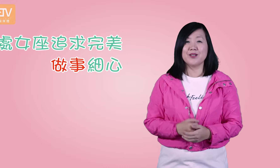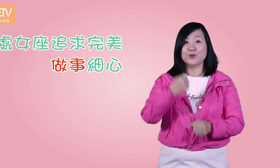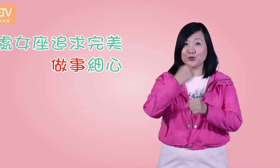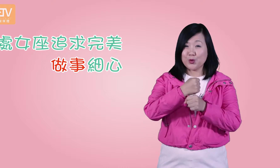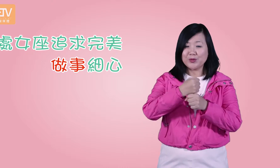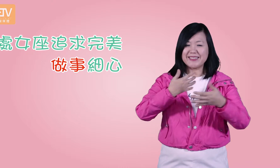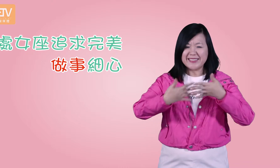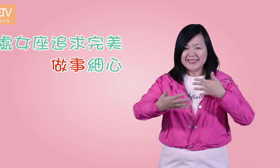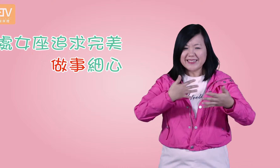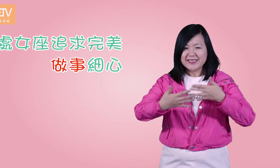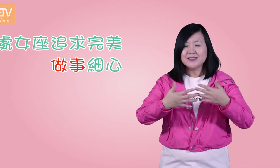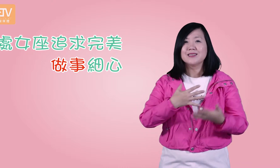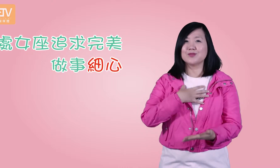做事細心，